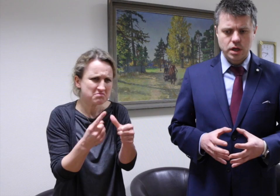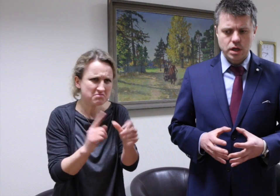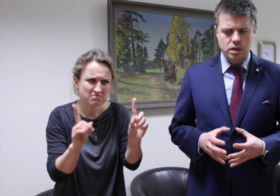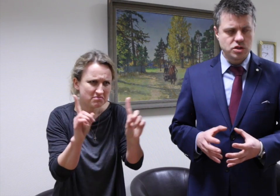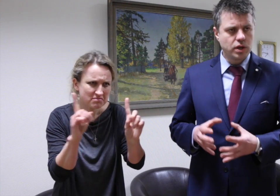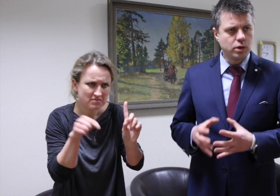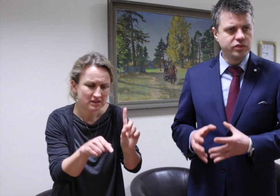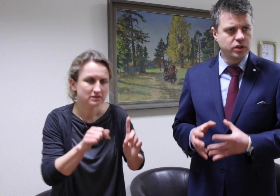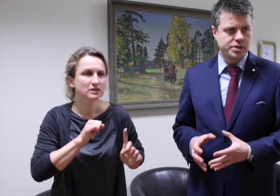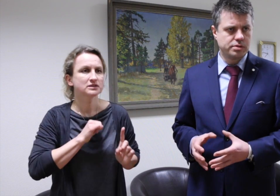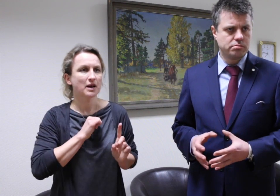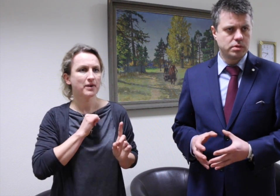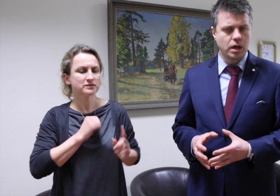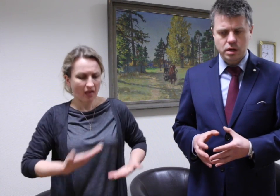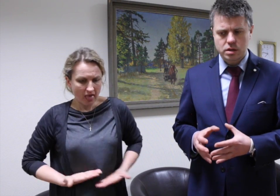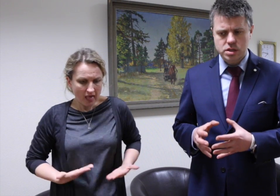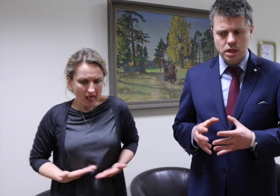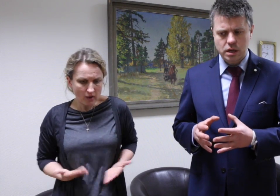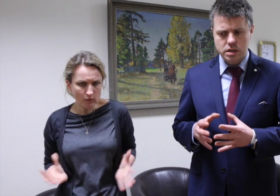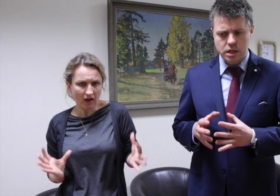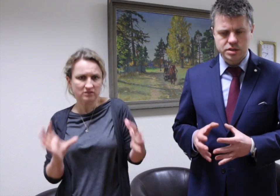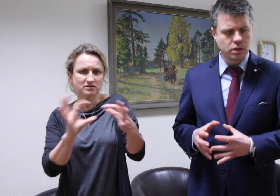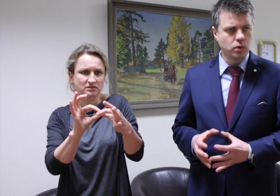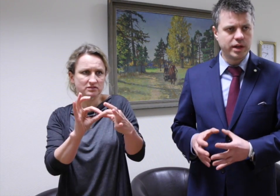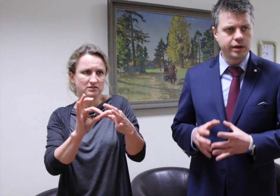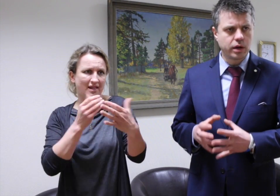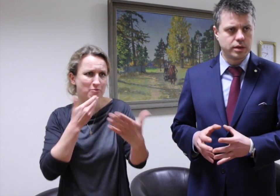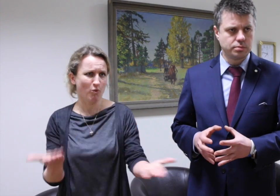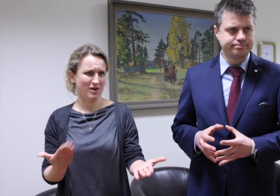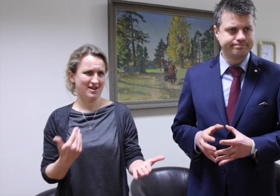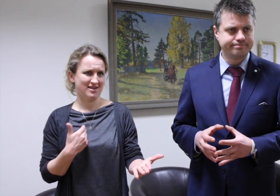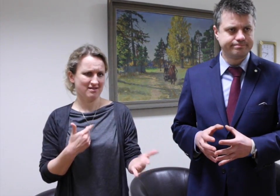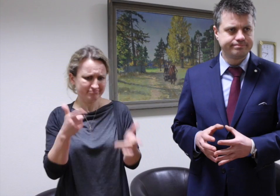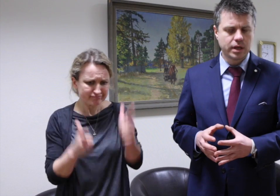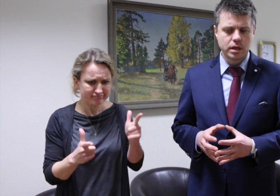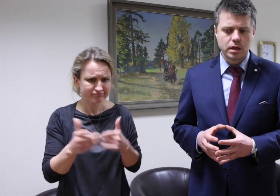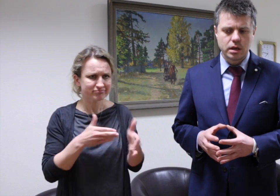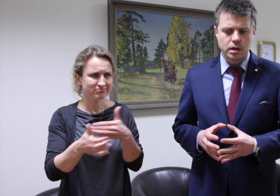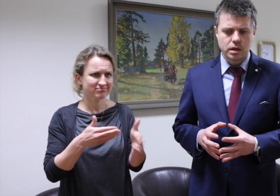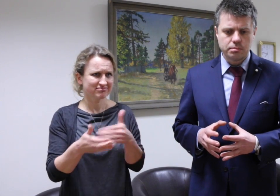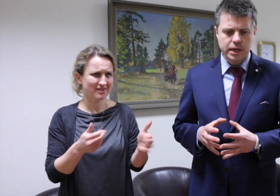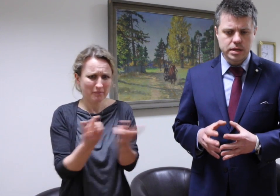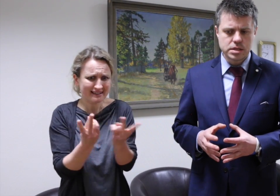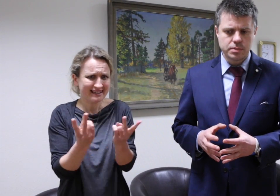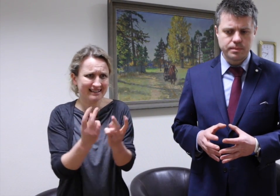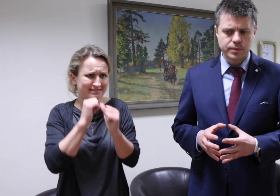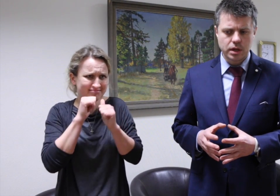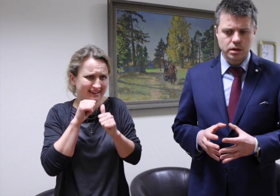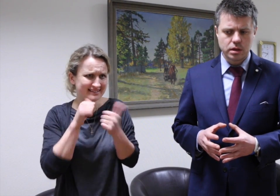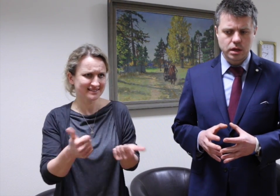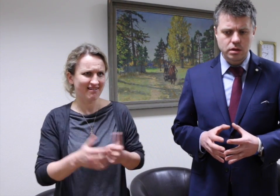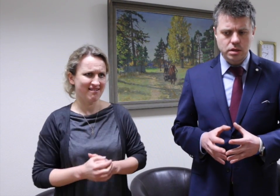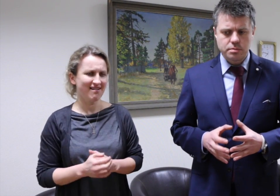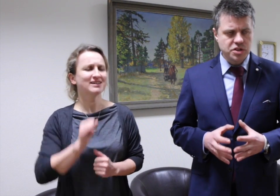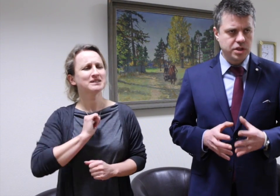tõttu, et see on eluvõõras ja see sellisel kujul ei rakendu. Ja me leidsime,